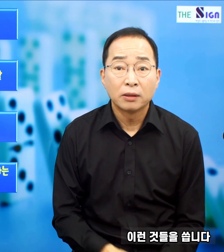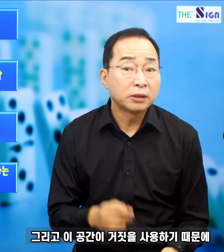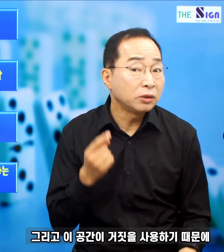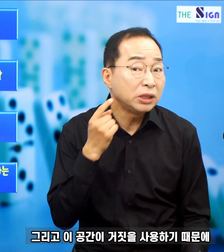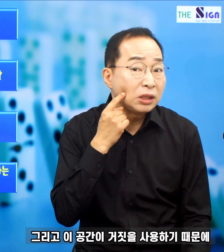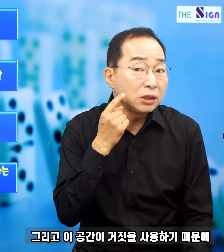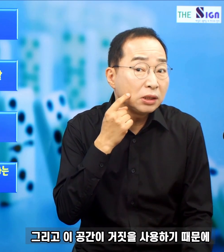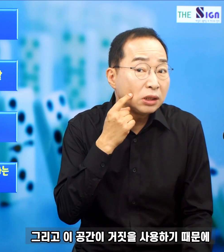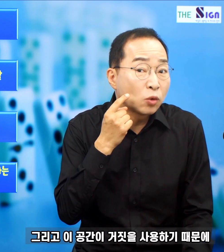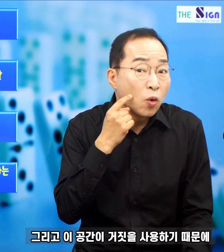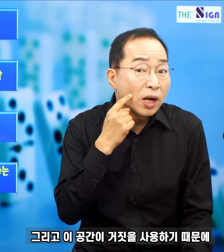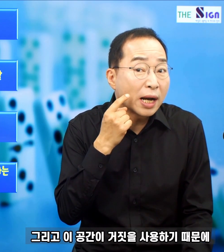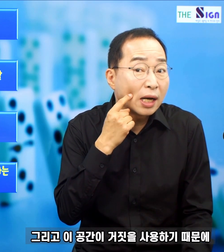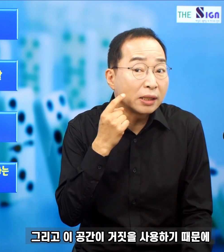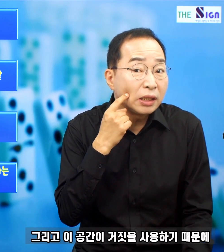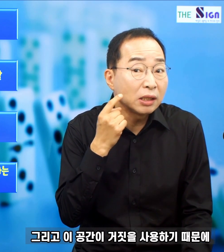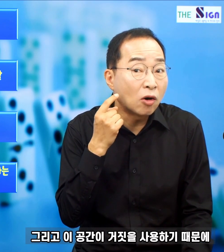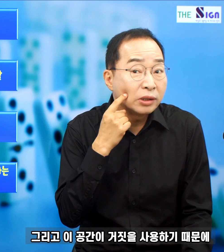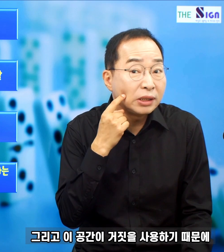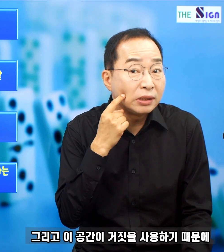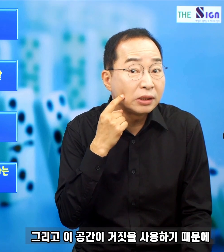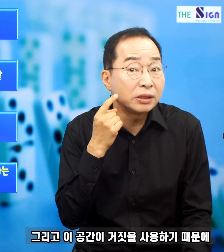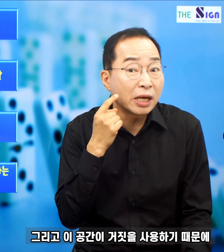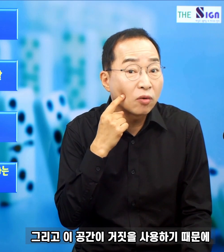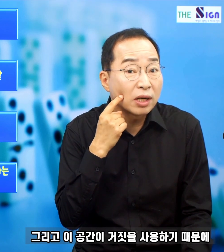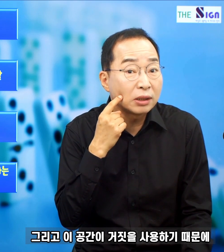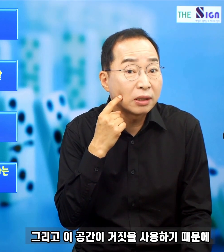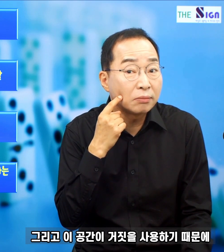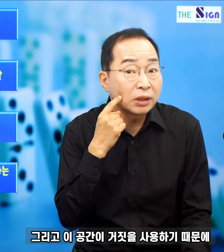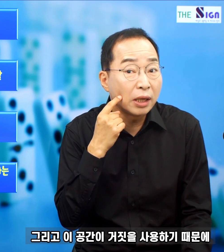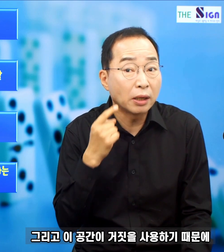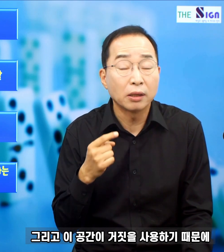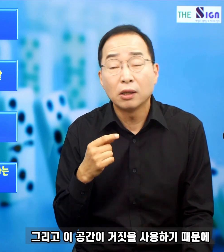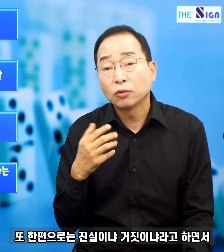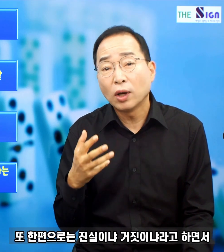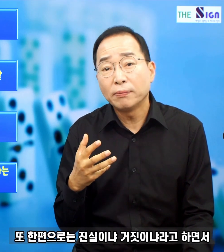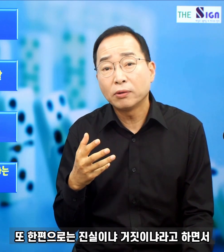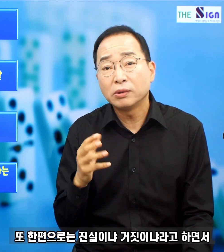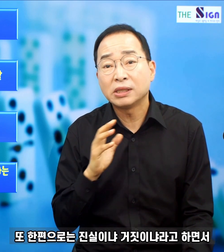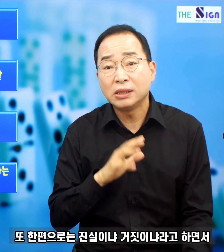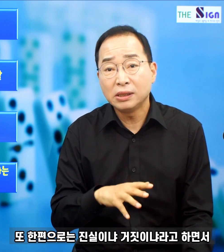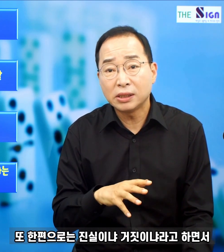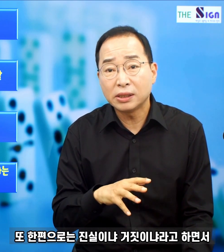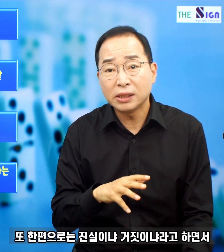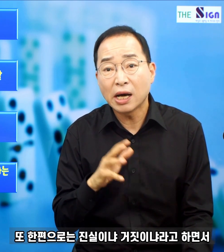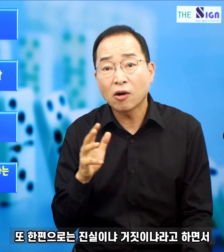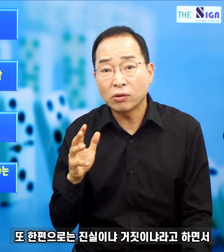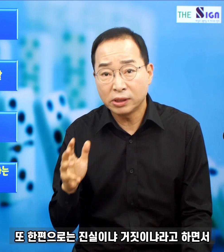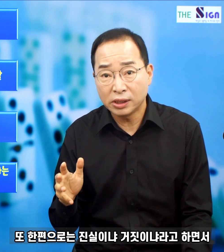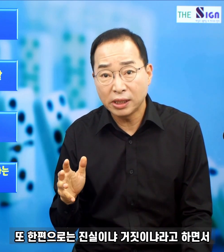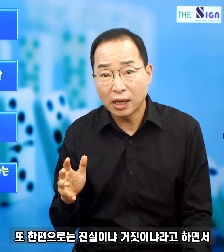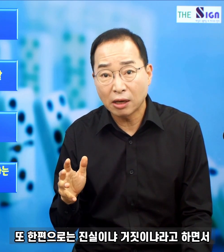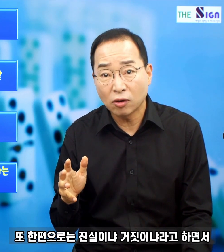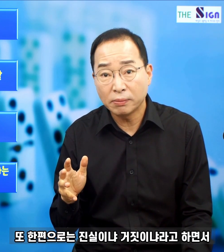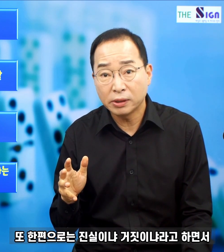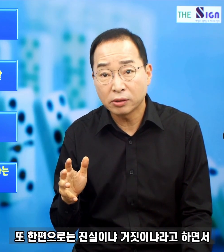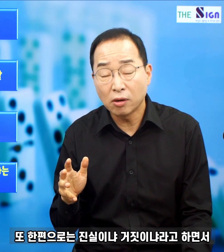그리고 이 공간이 거짓을 사용하기 때문에 또 한편으로 진실이냐 거짓이냐라고 하면서